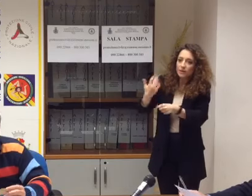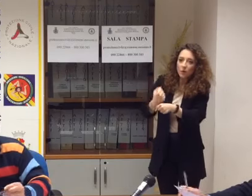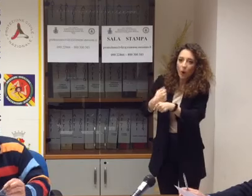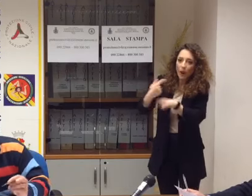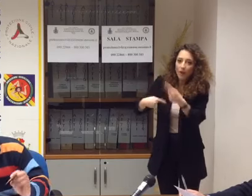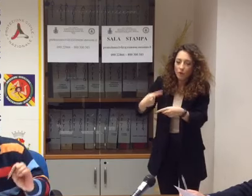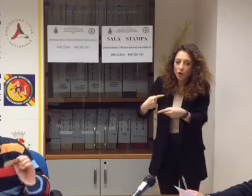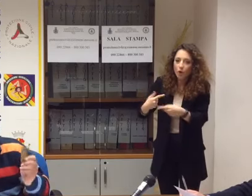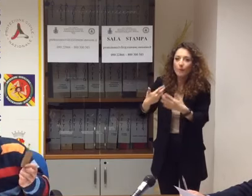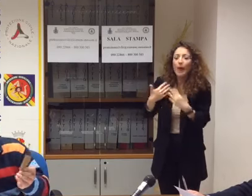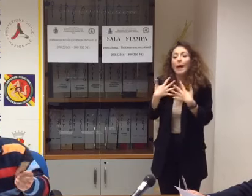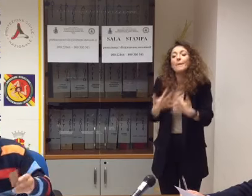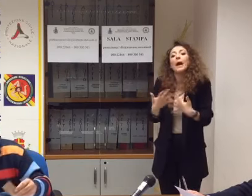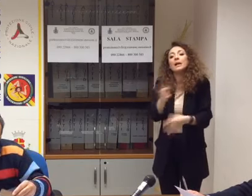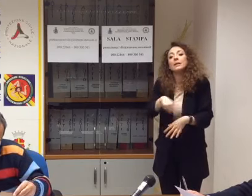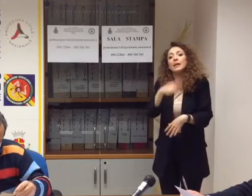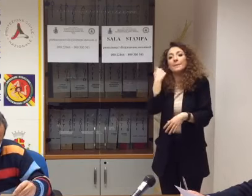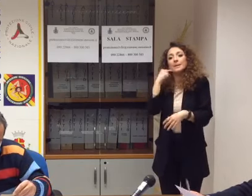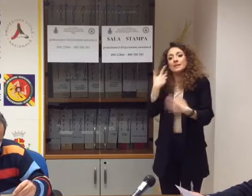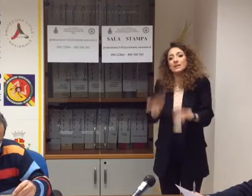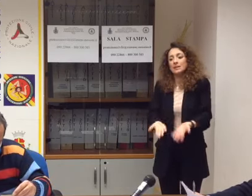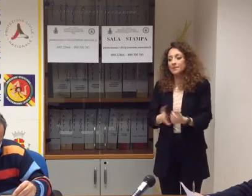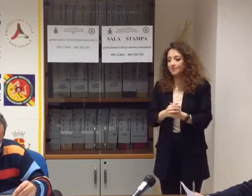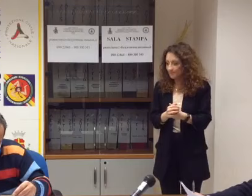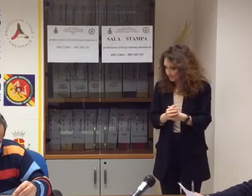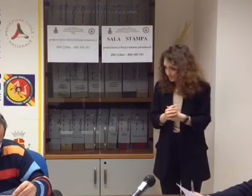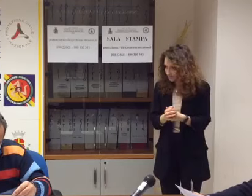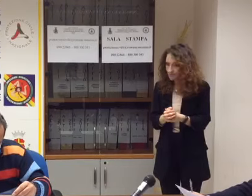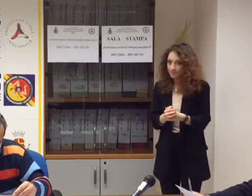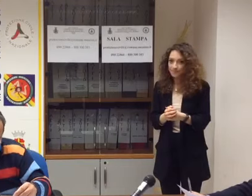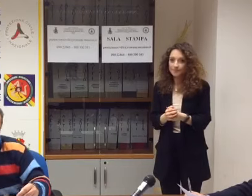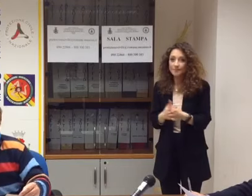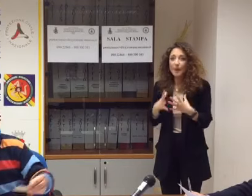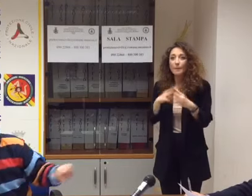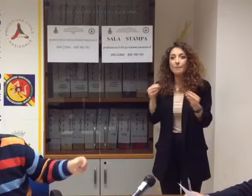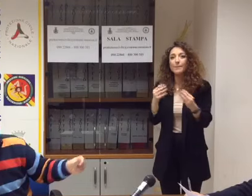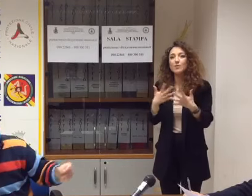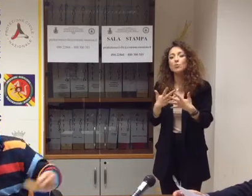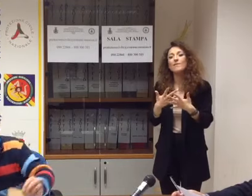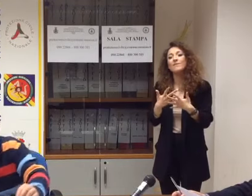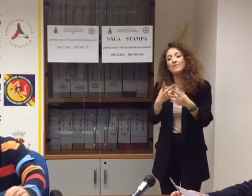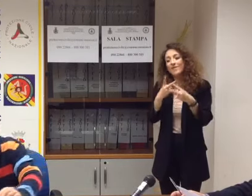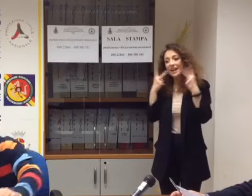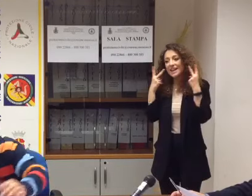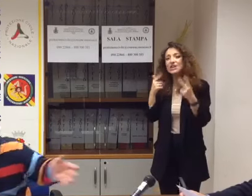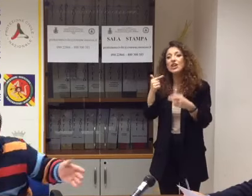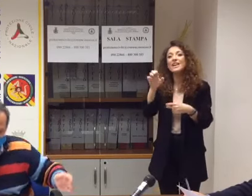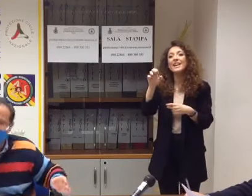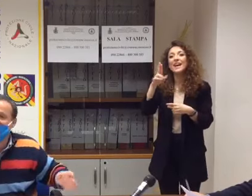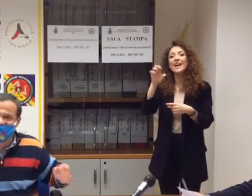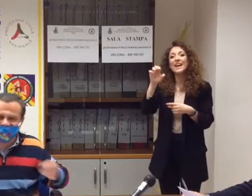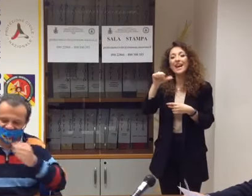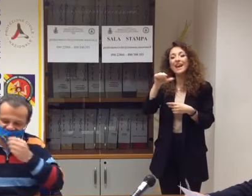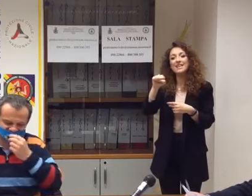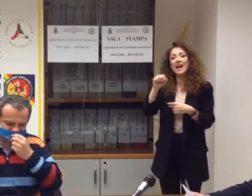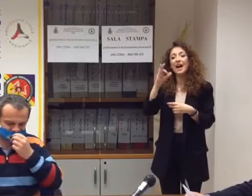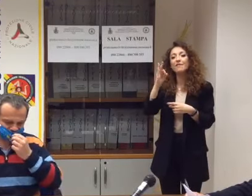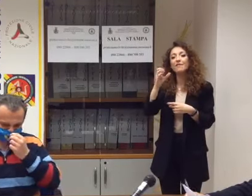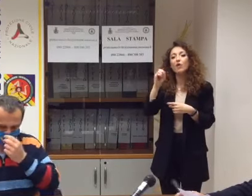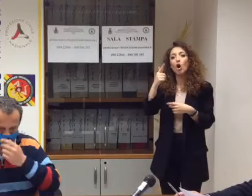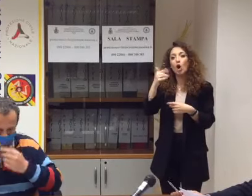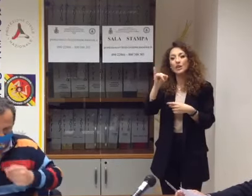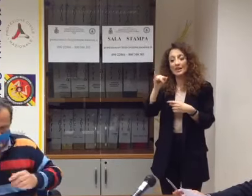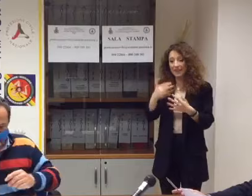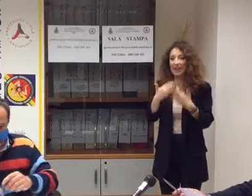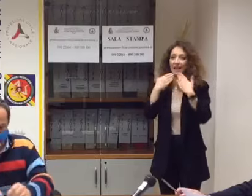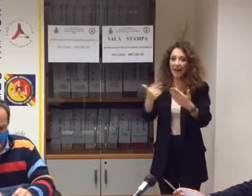nostra amata città. Felice Pasqua, Teresa Foti. Hai visto, abbiamo trovato la signora. Grazie, Teresa Foti, che